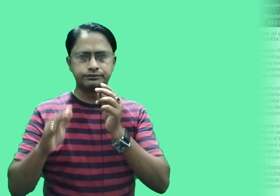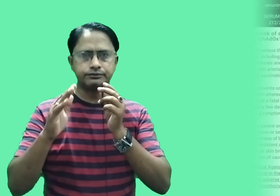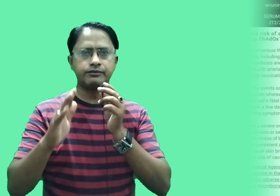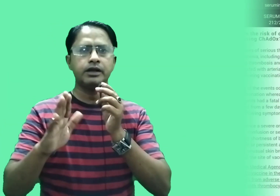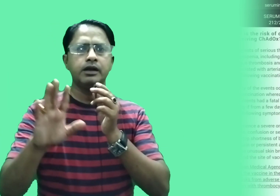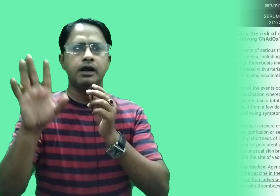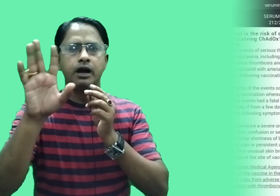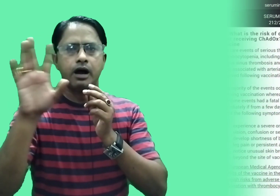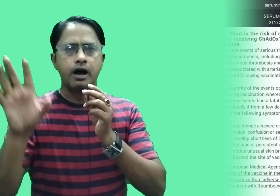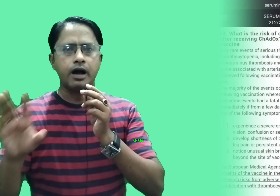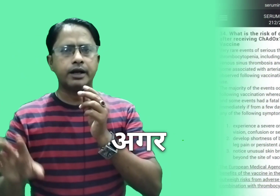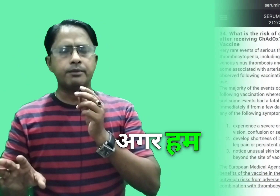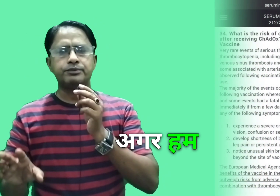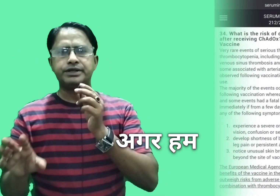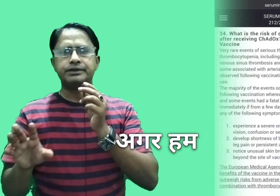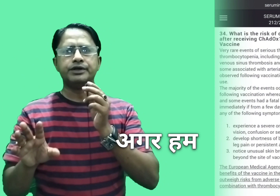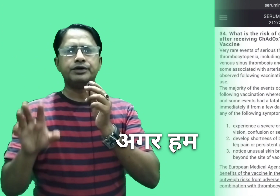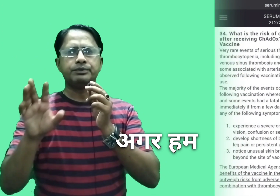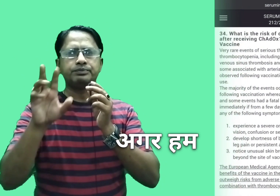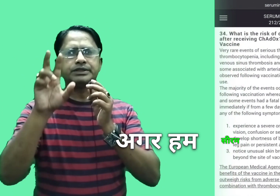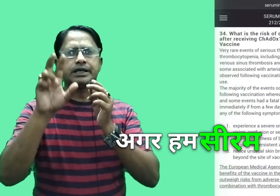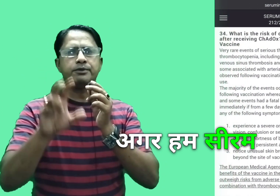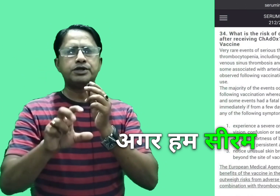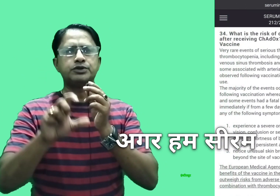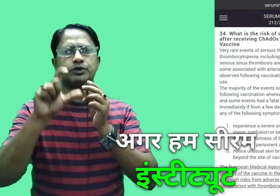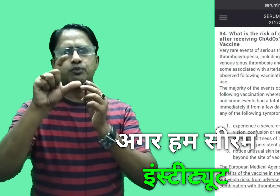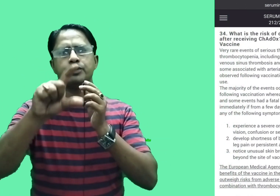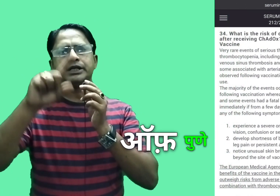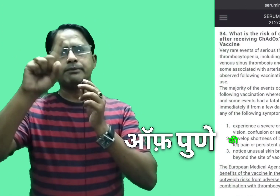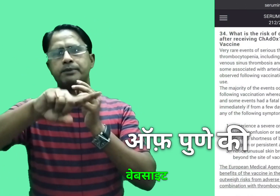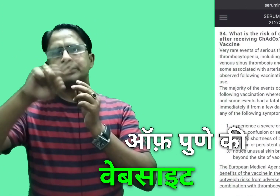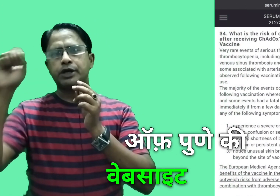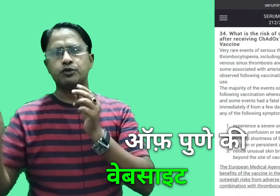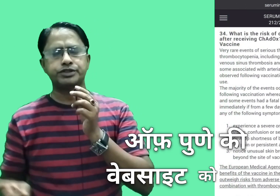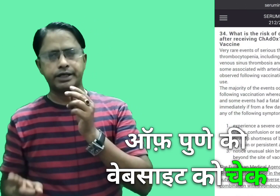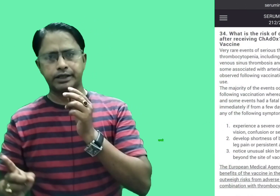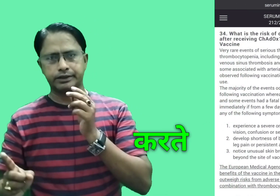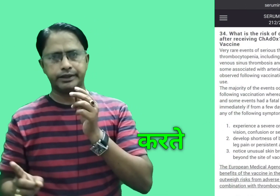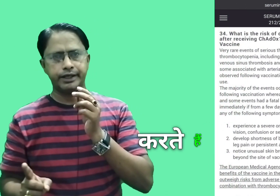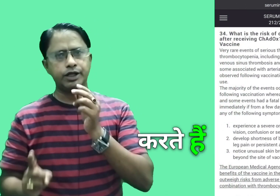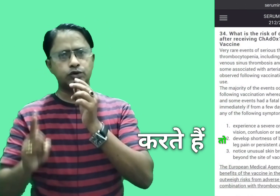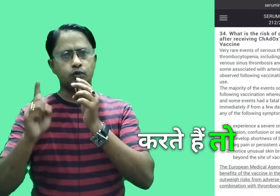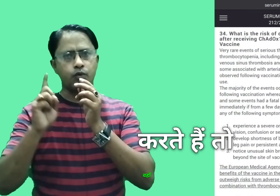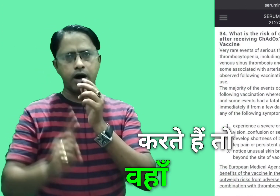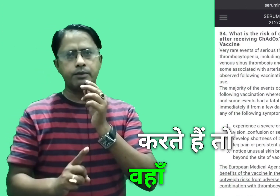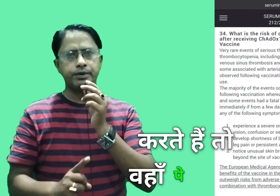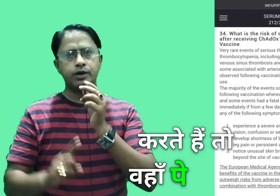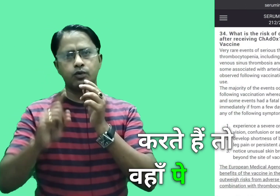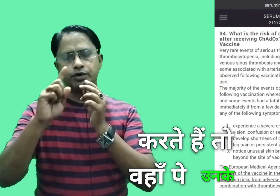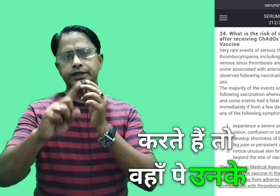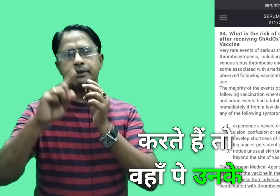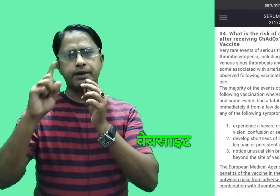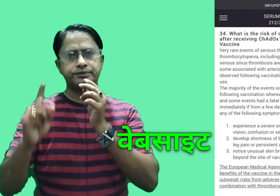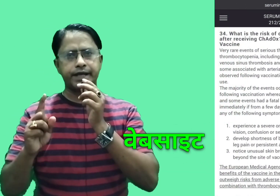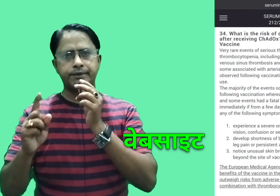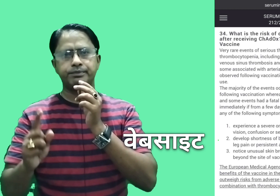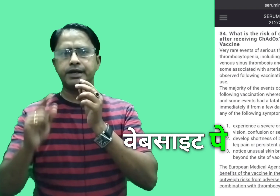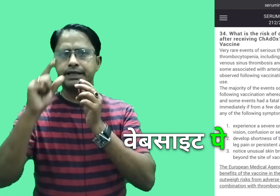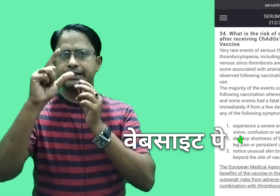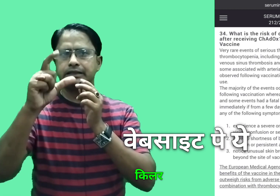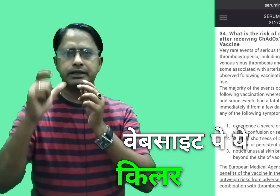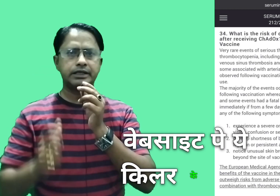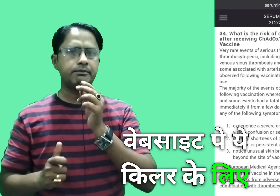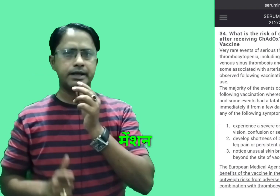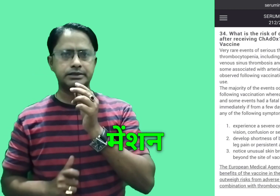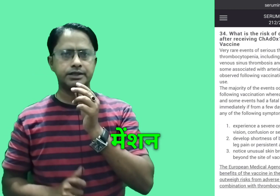है। अगर हम सीरम इंस्टीट्यूट ऑफ पुणे की वेबसाइट को चेक करते हैं तो वहाँ पे उनके वेबसाइट पे